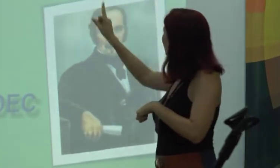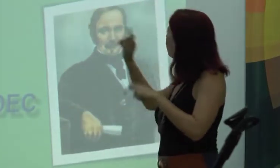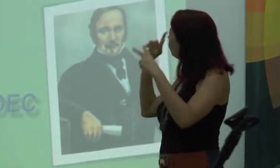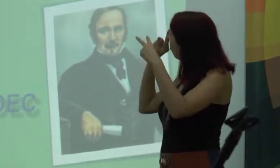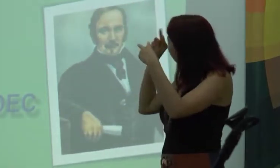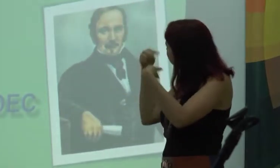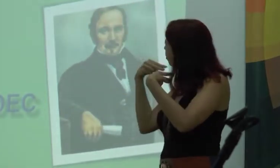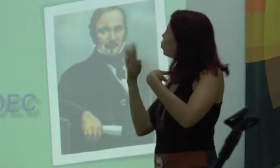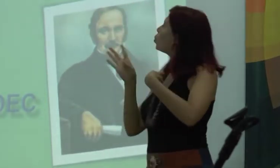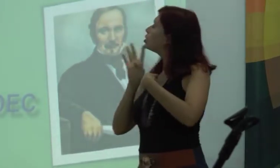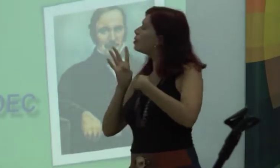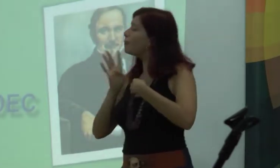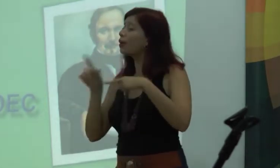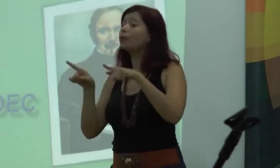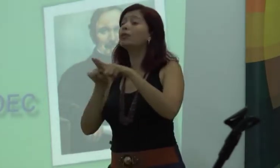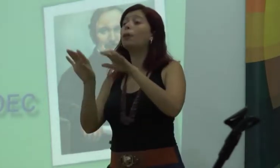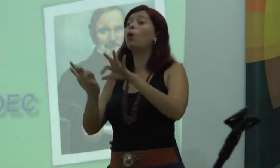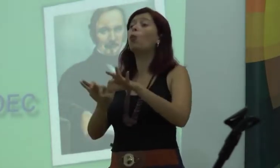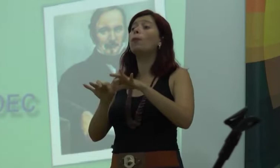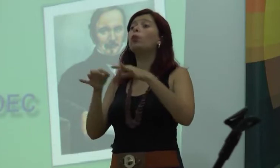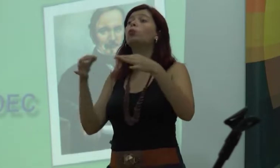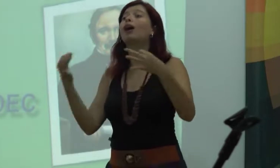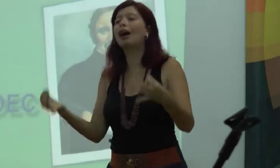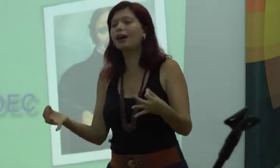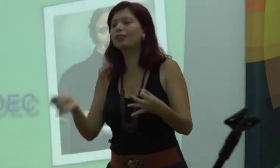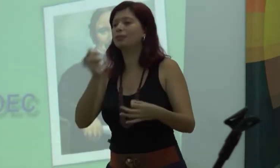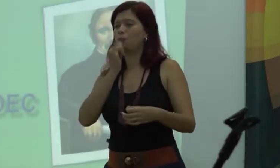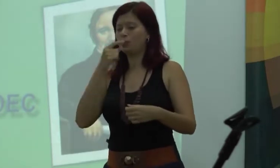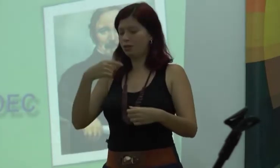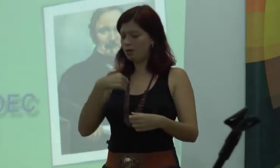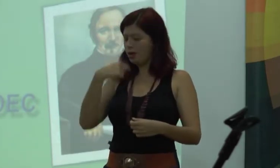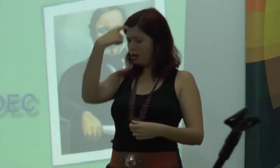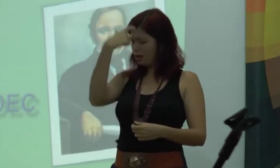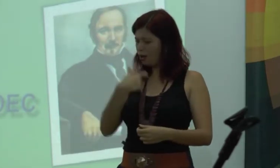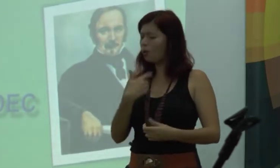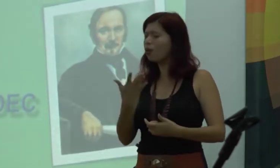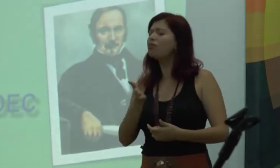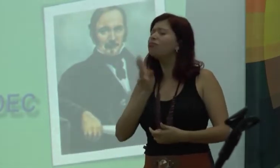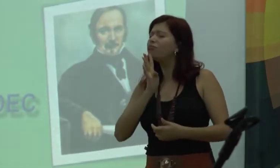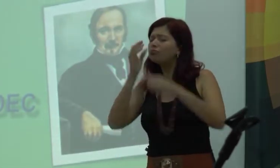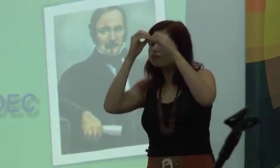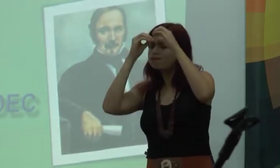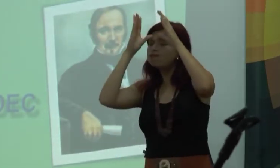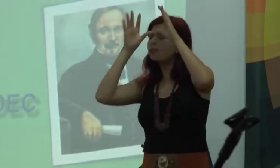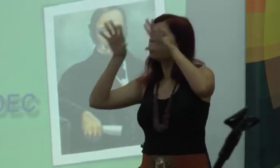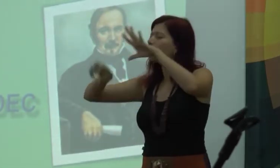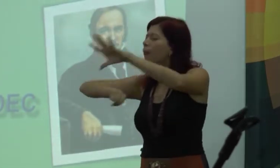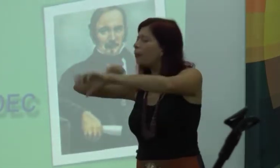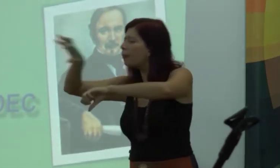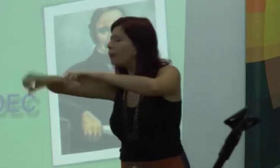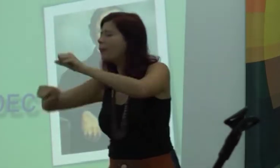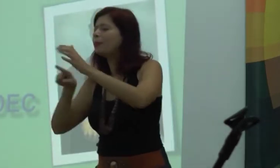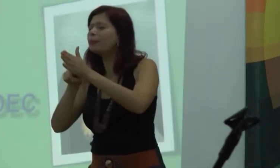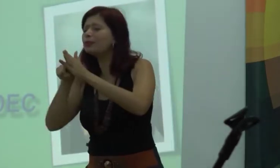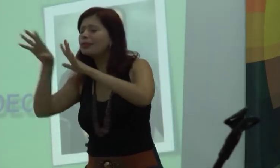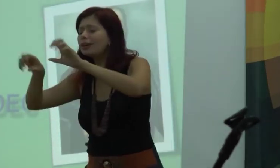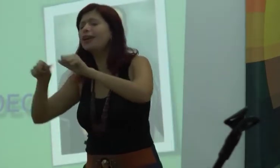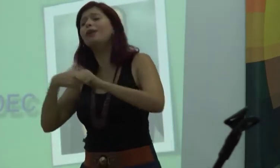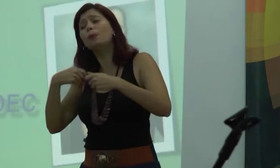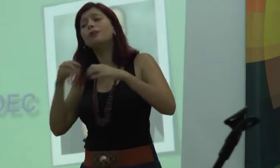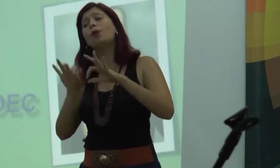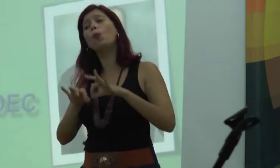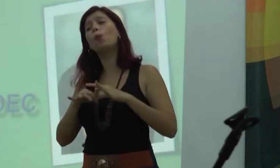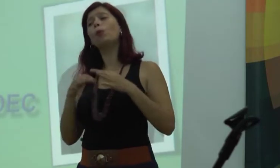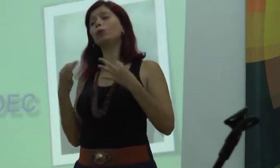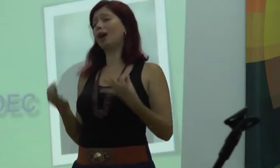né? Então, estude a si mesmo, observando o autoconhecimento, né? E buscando